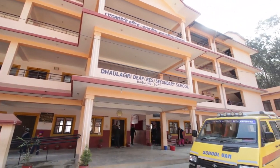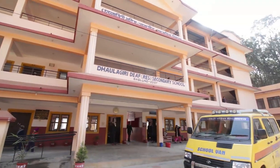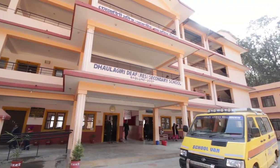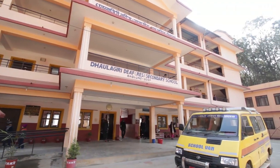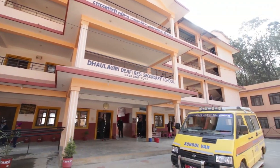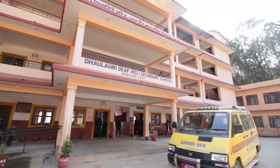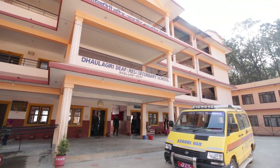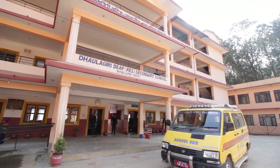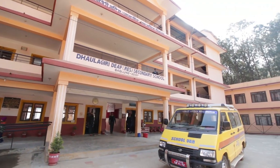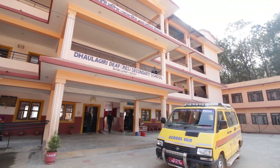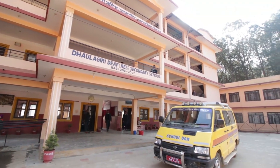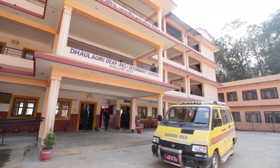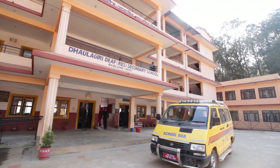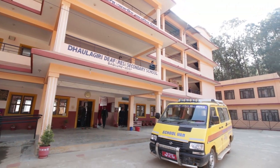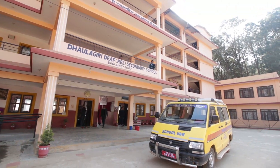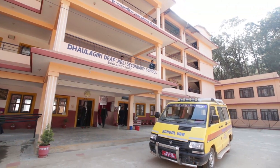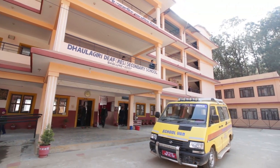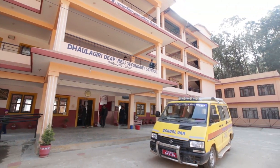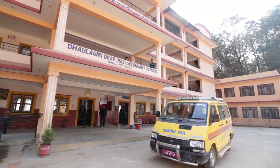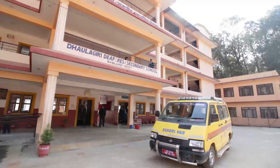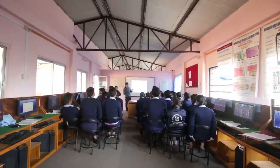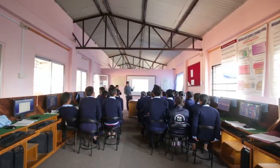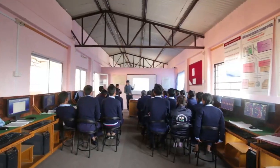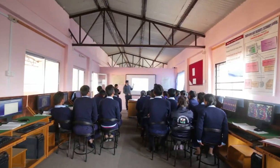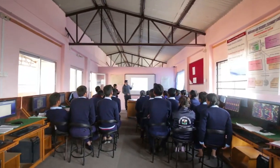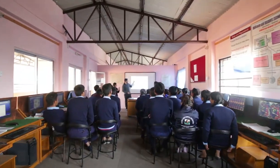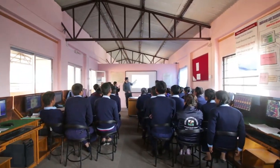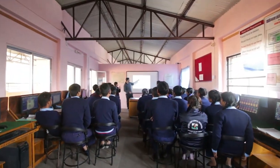विद्यालयहरूमा पढाइको गुणस्तरमा खासै ध्यान दिइएको पाइँदैन।